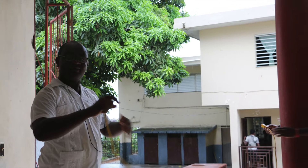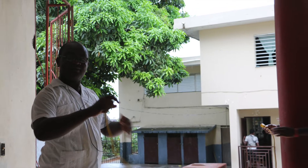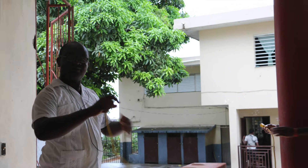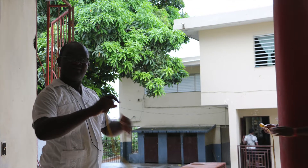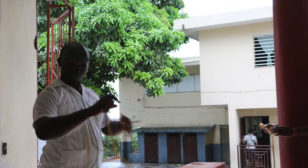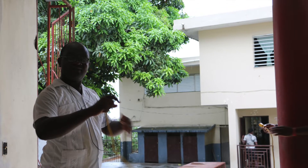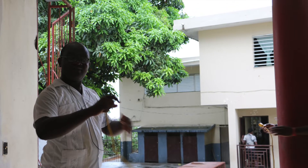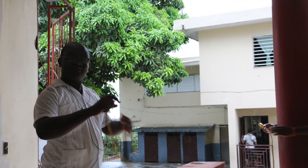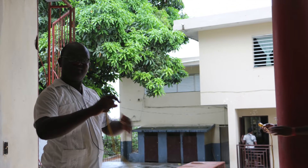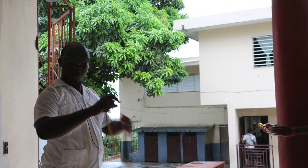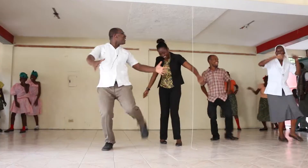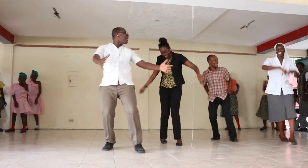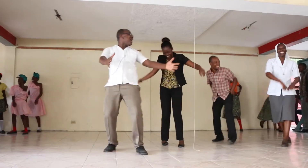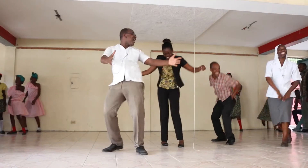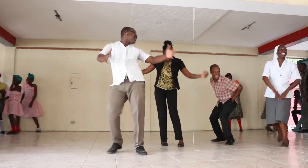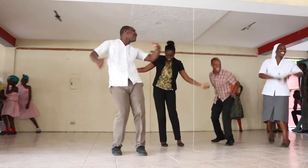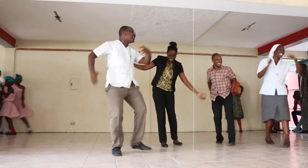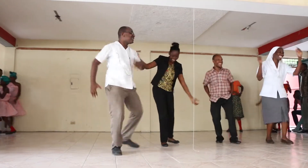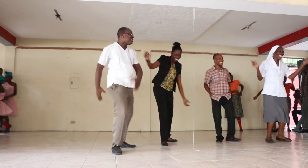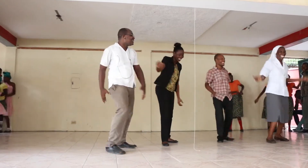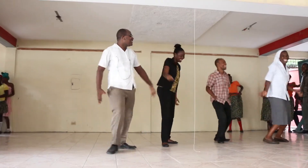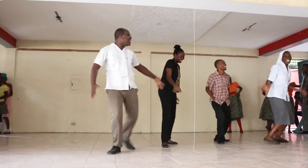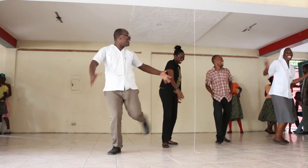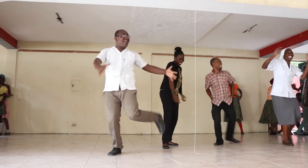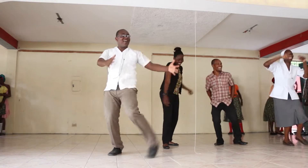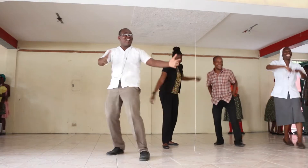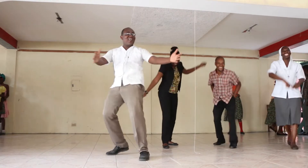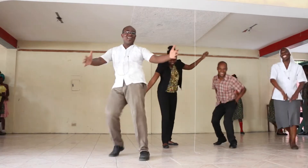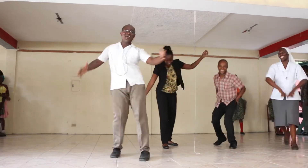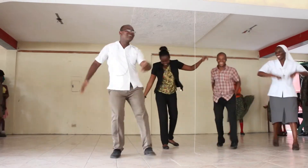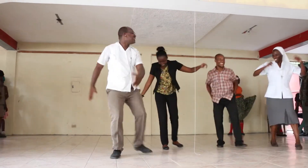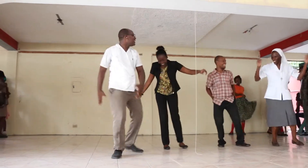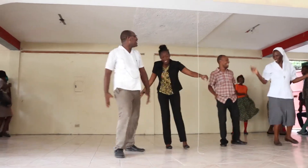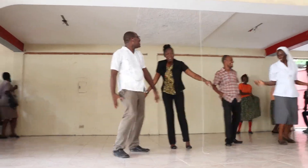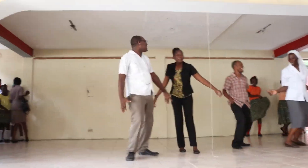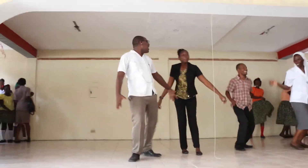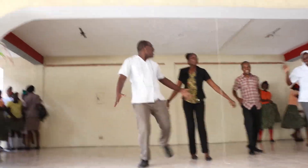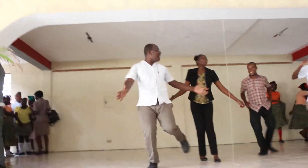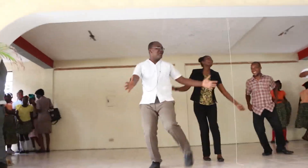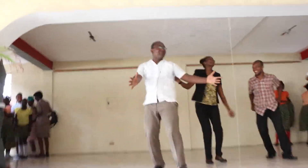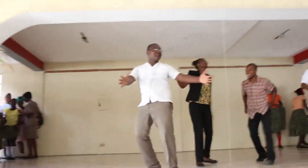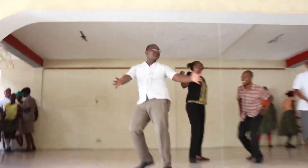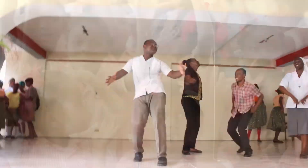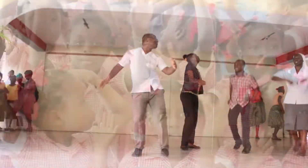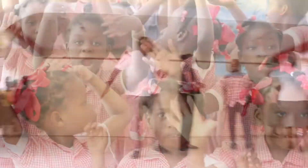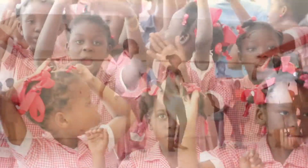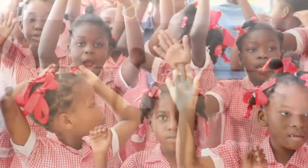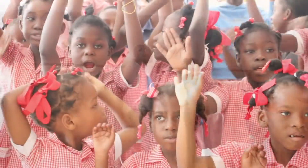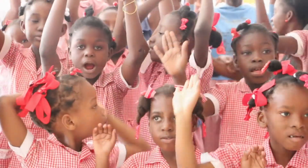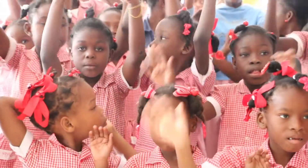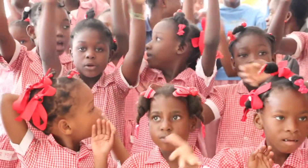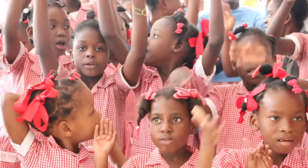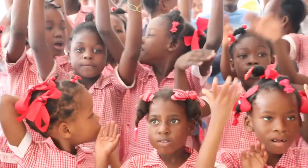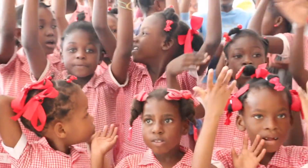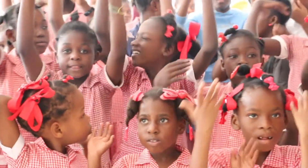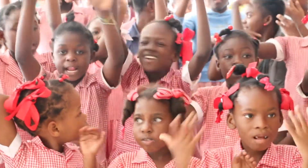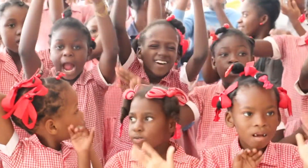Nosben a entrepris des études universitaires et possède un métier de tailleur. Pour l'instant, sa